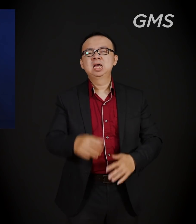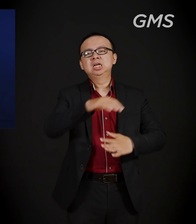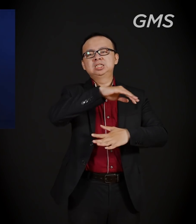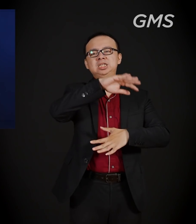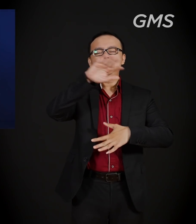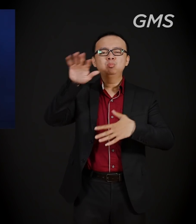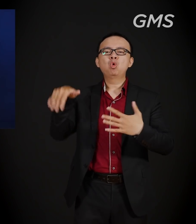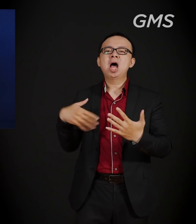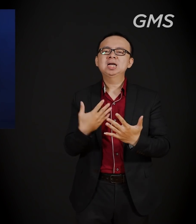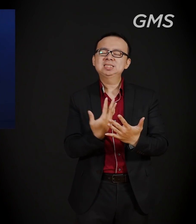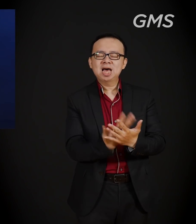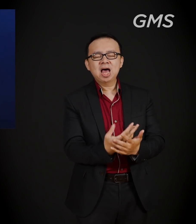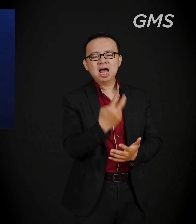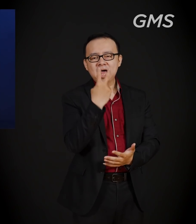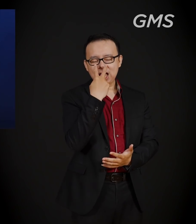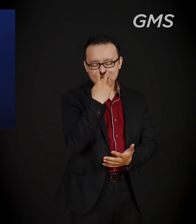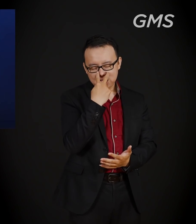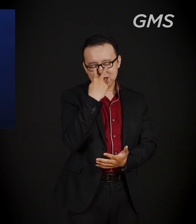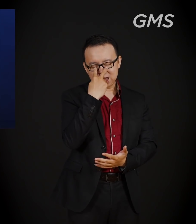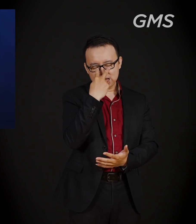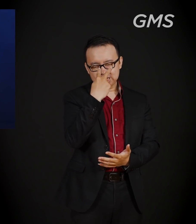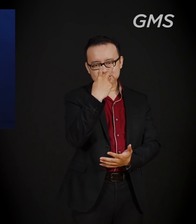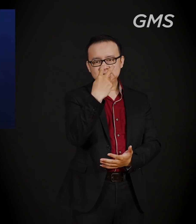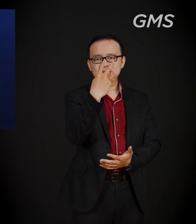teguhkan semua